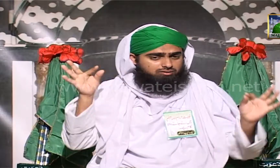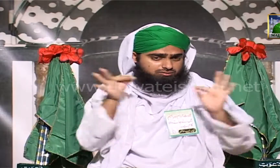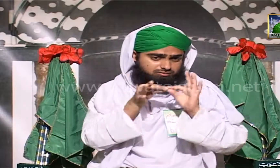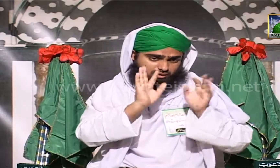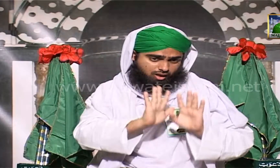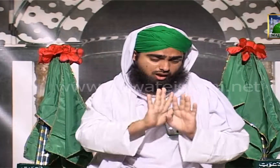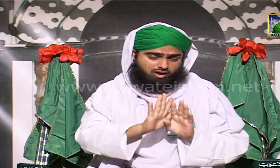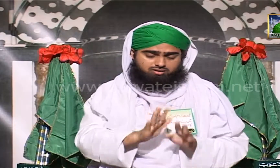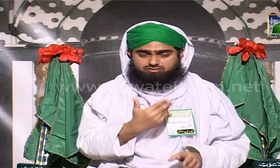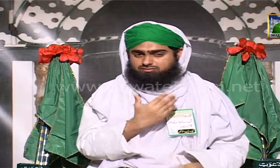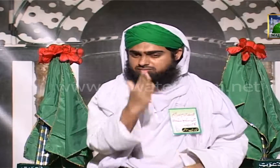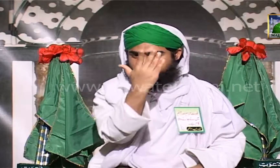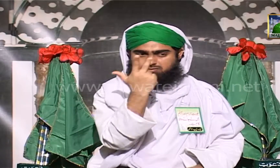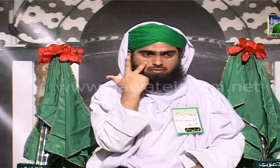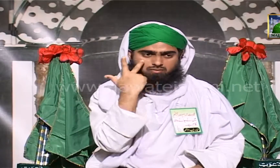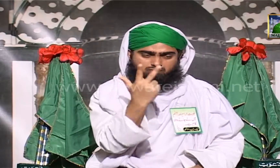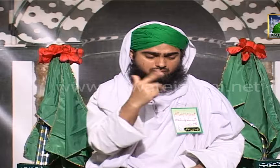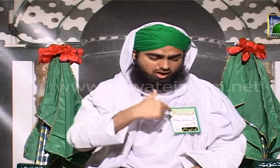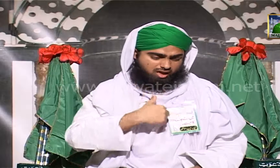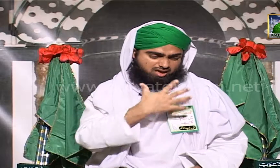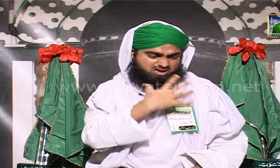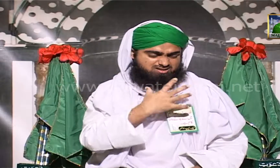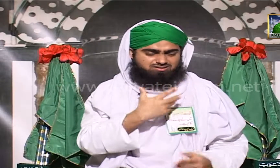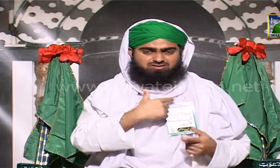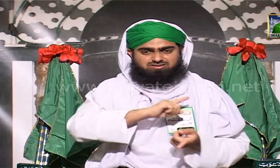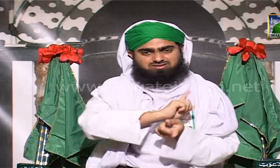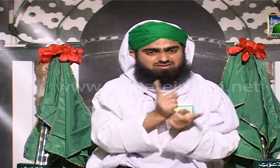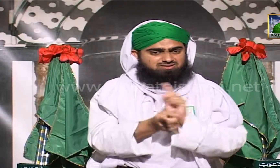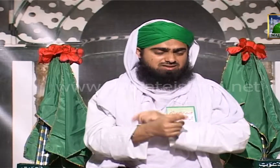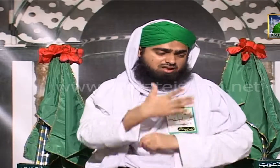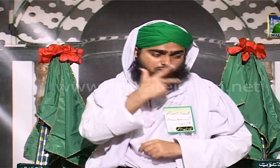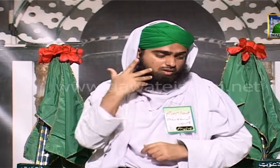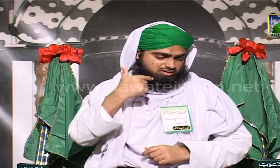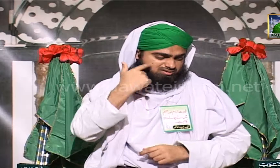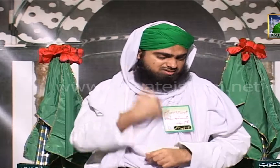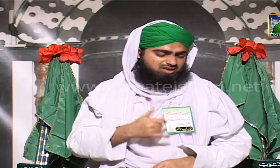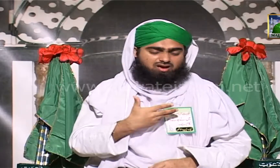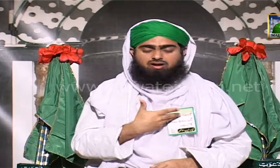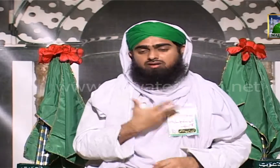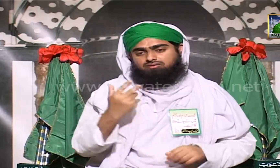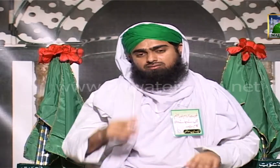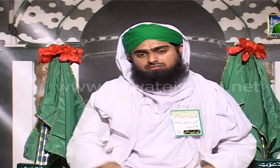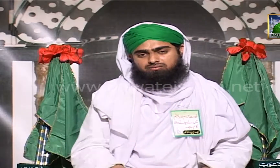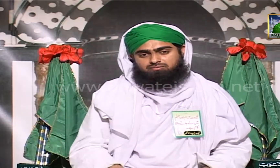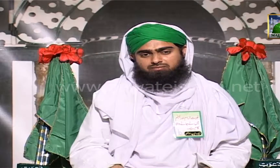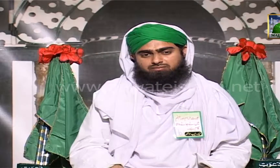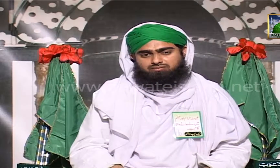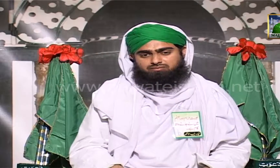میں اپنے زنگ آلود دل کو ملاحظہ کرے کہ ان کا دل کس قدر زنگ آلود اور سیاہ